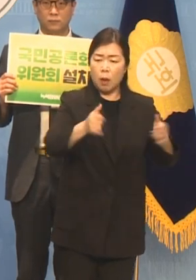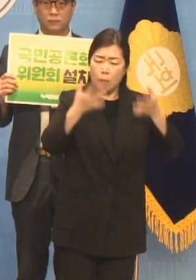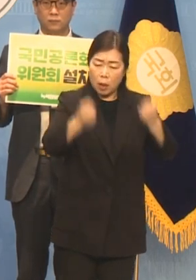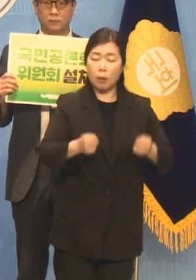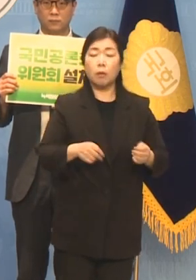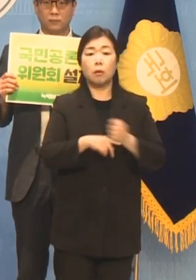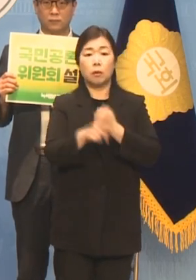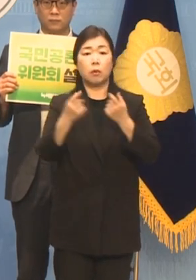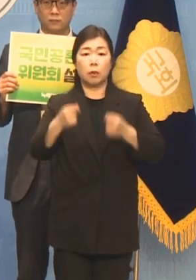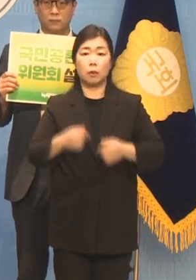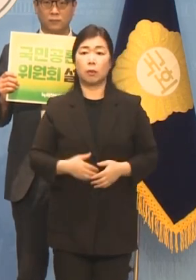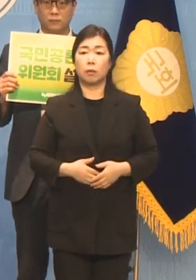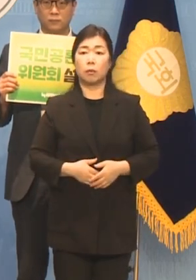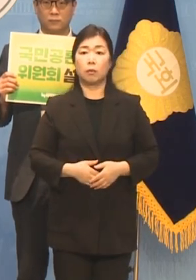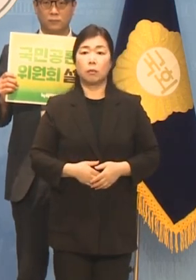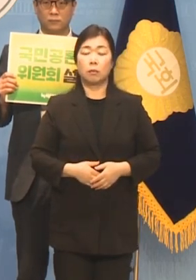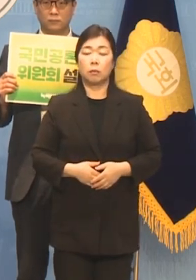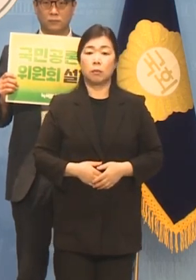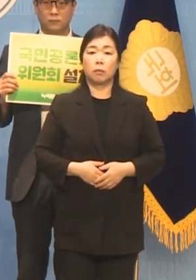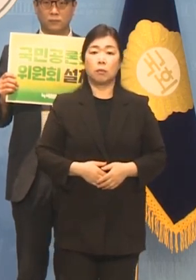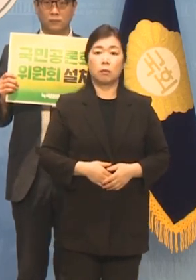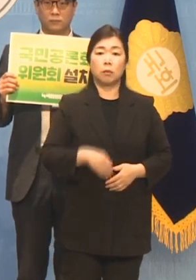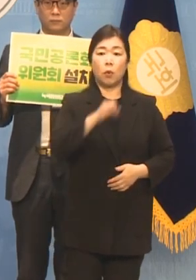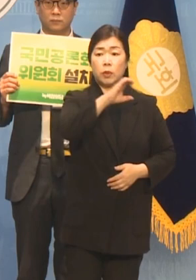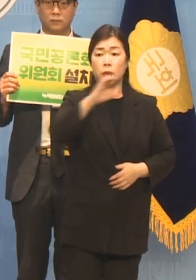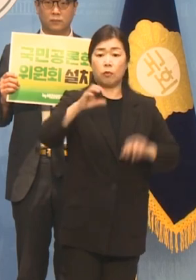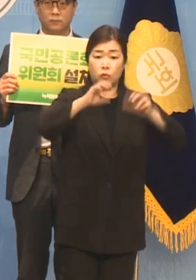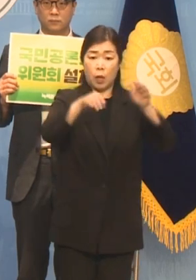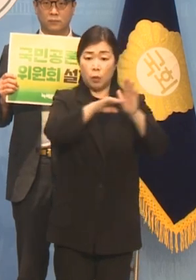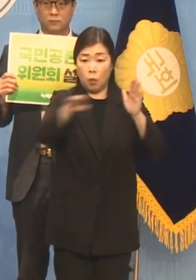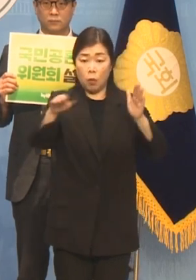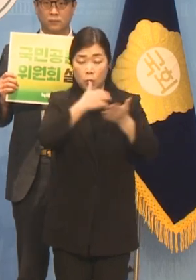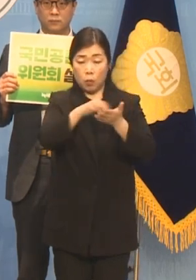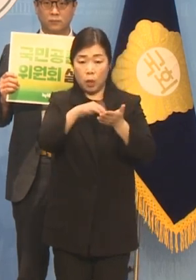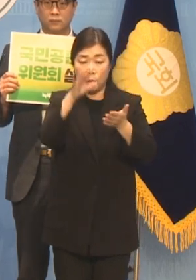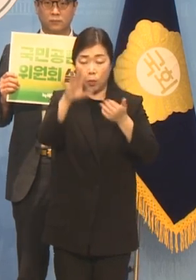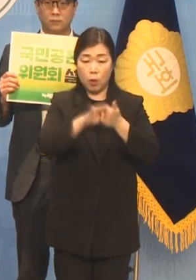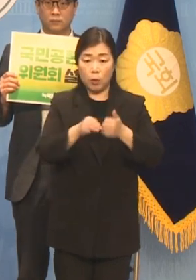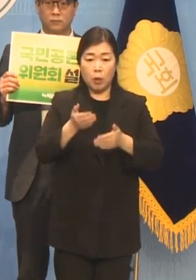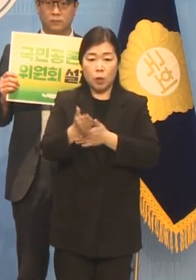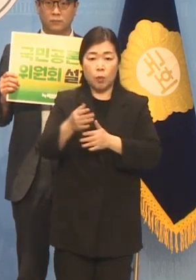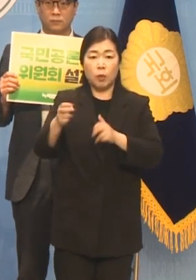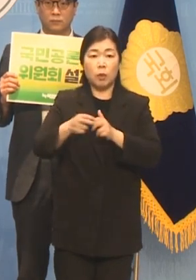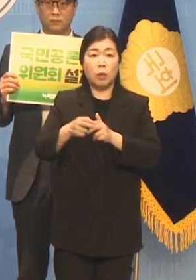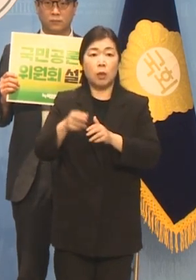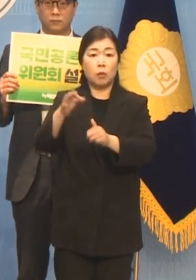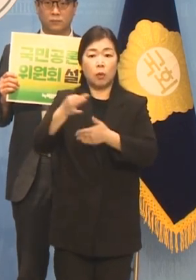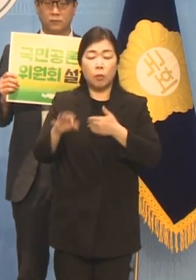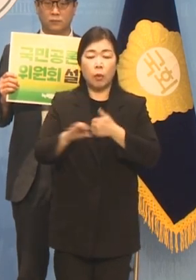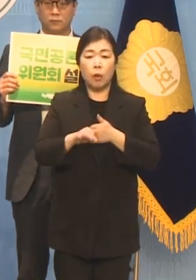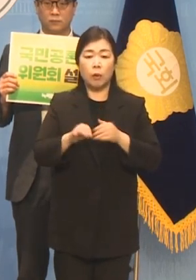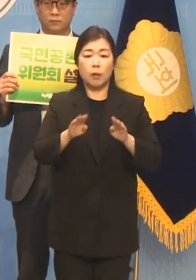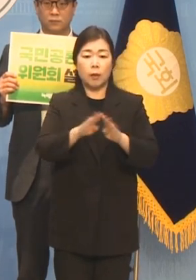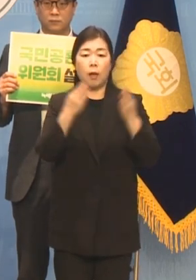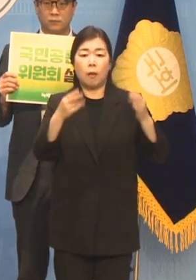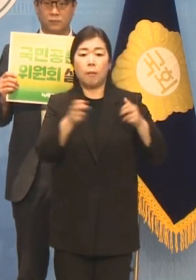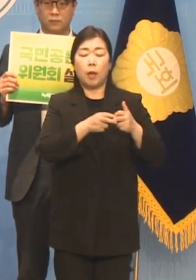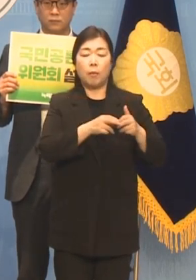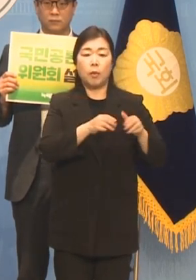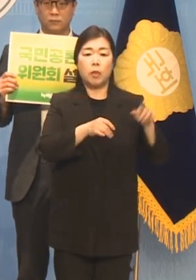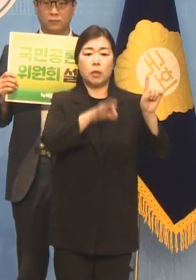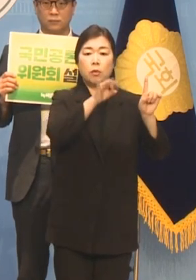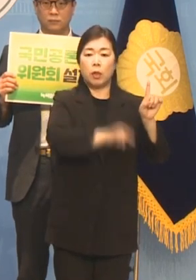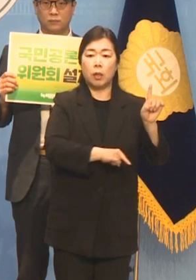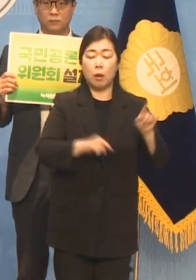많다는 얘기입니다. OECD 통계를 볼 때 우리나라 전문의의 소득은 개업의의 경우 1위이고 월급